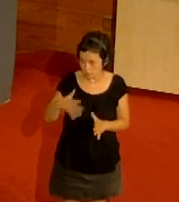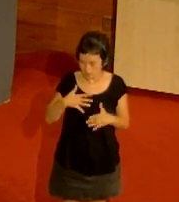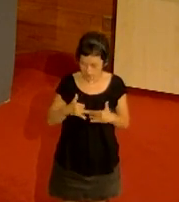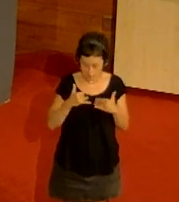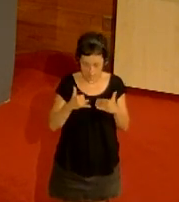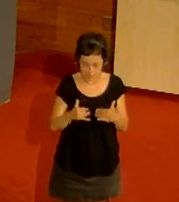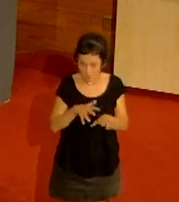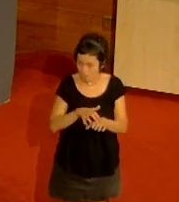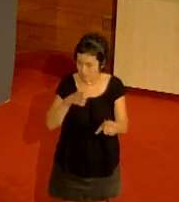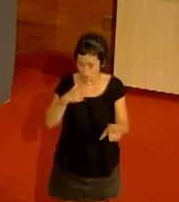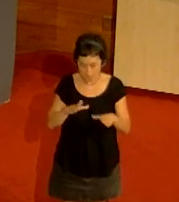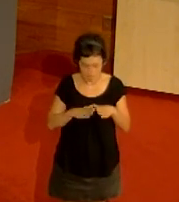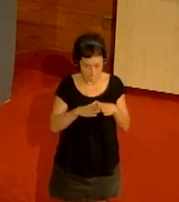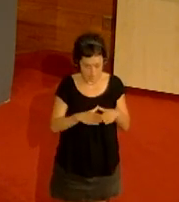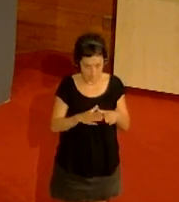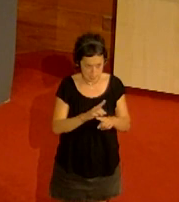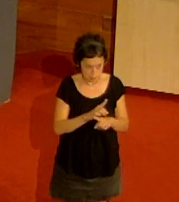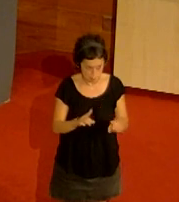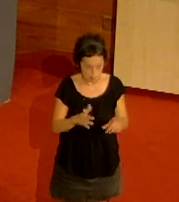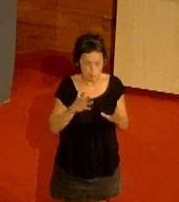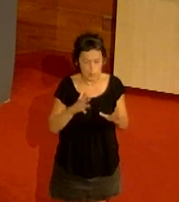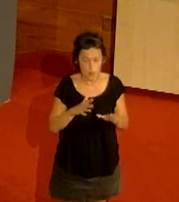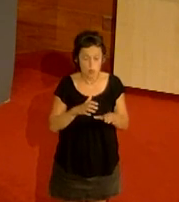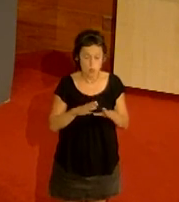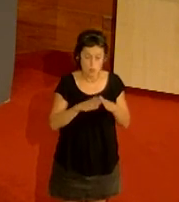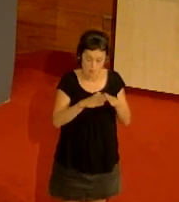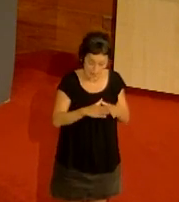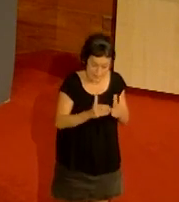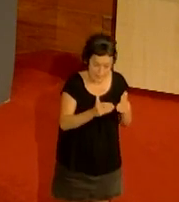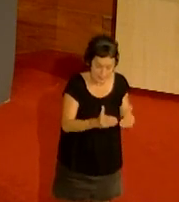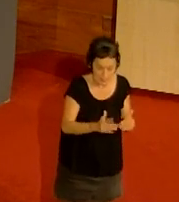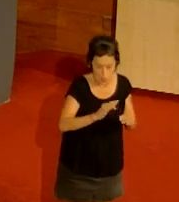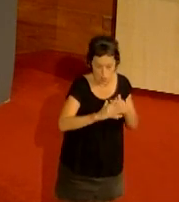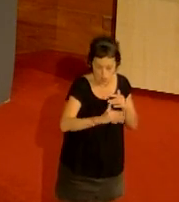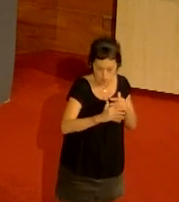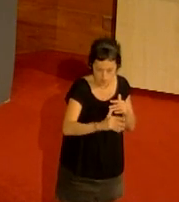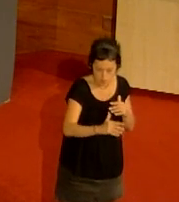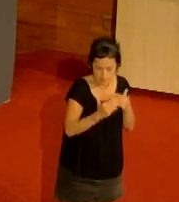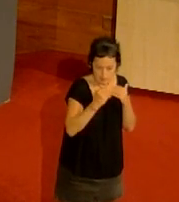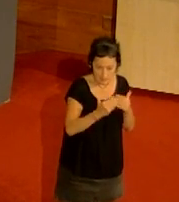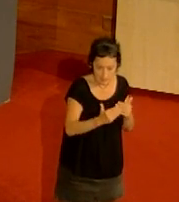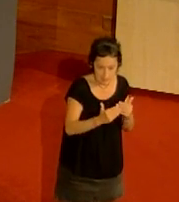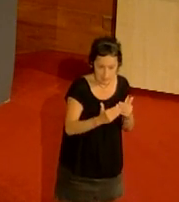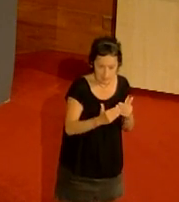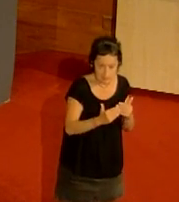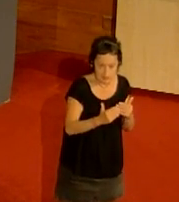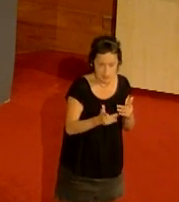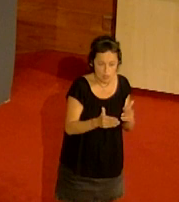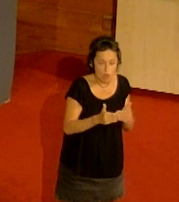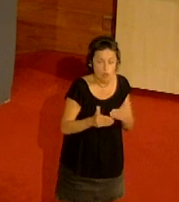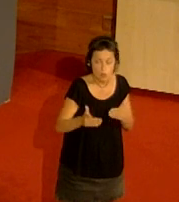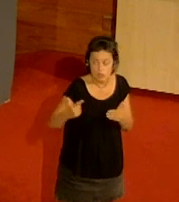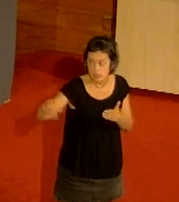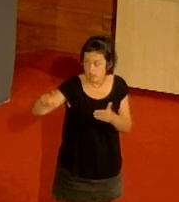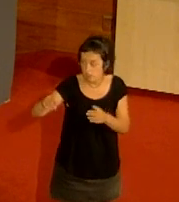patera, pero la mayor parte de las personas que llegan en patera o a través del mar, el futuro que les espera, que se preguntaban por allí,